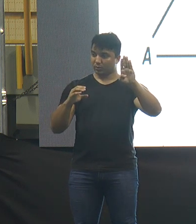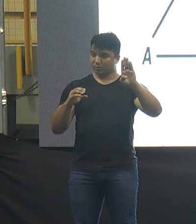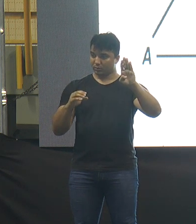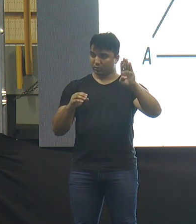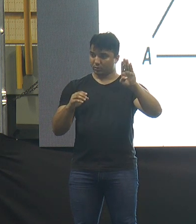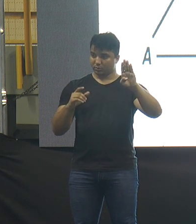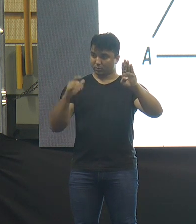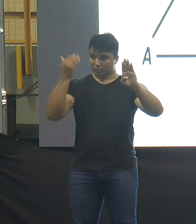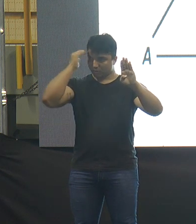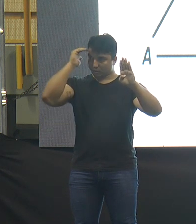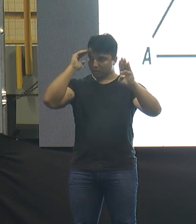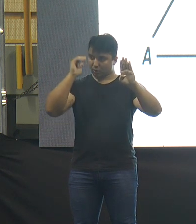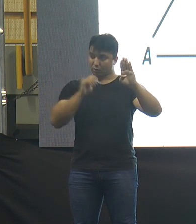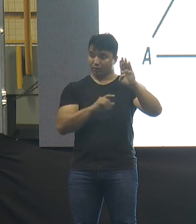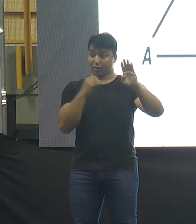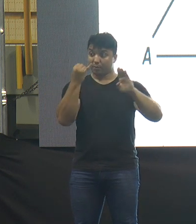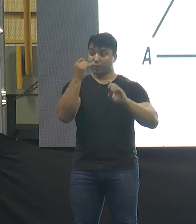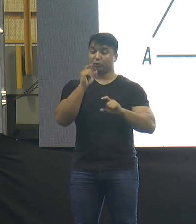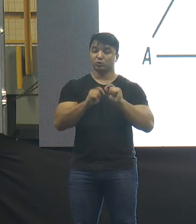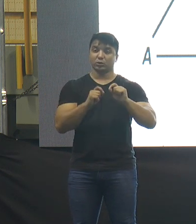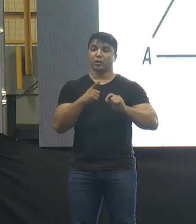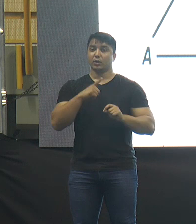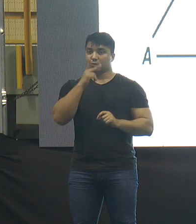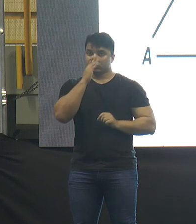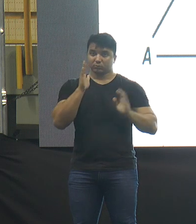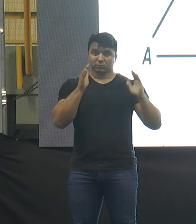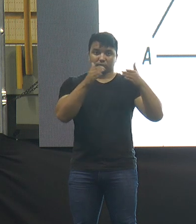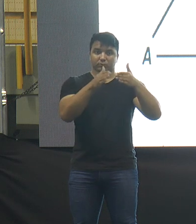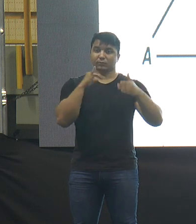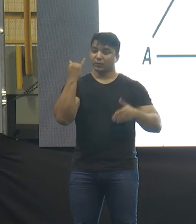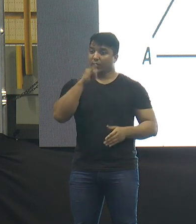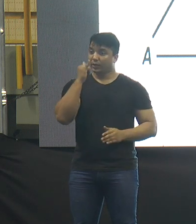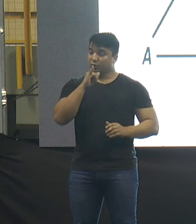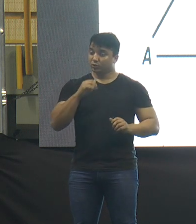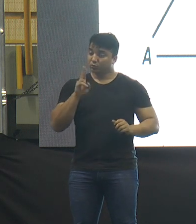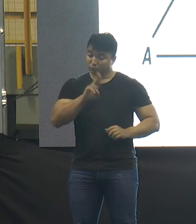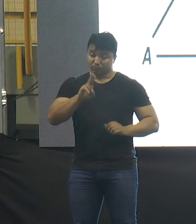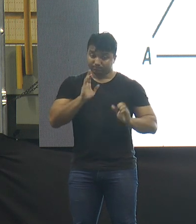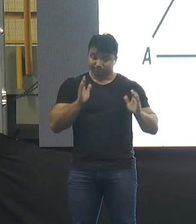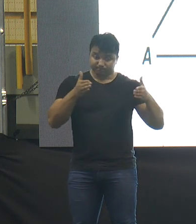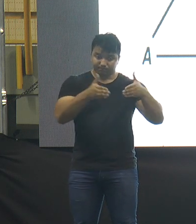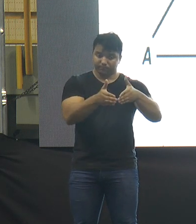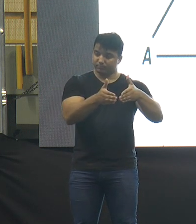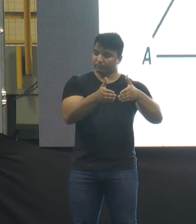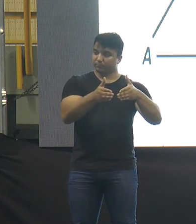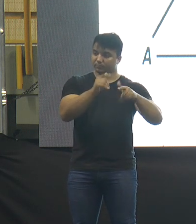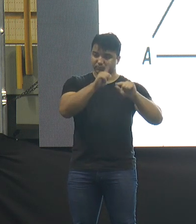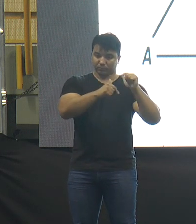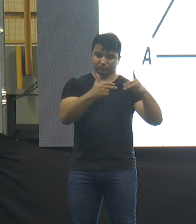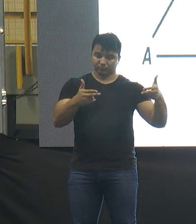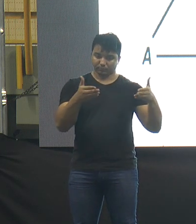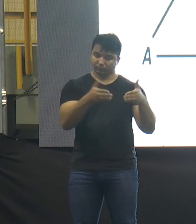D. O que importa para a RES é a quantidade de energia liberada para chegar àquele produto. Não importa a